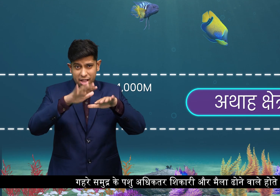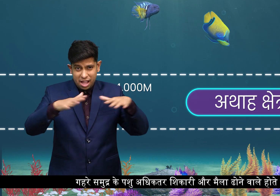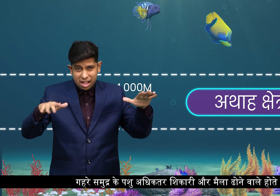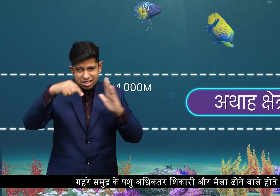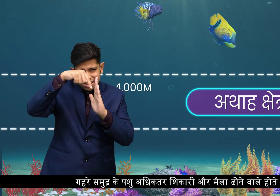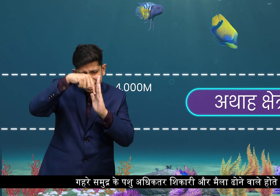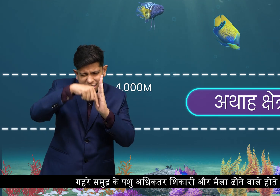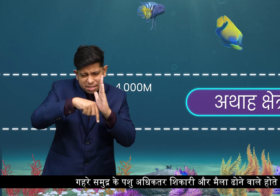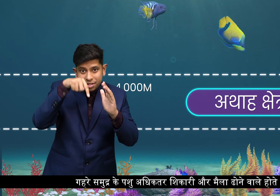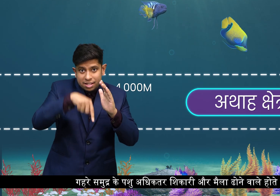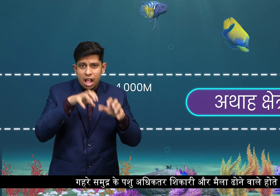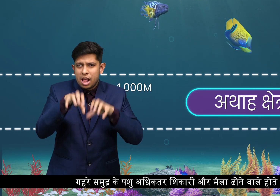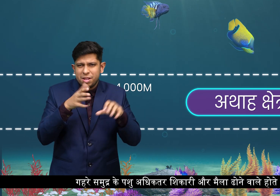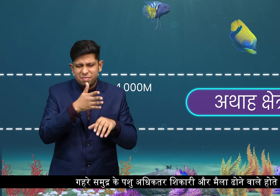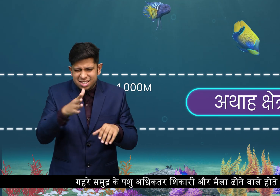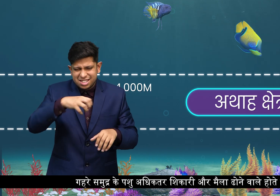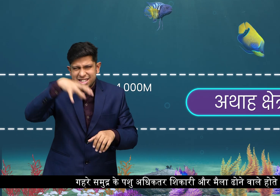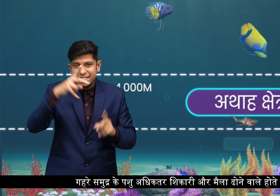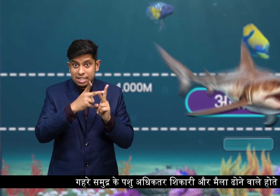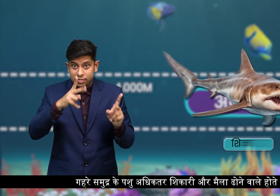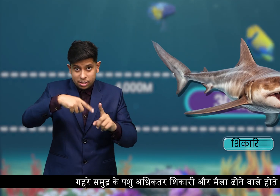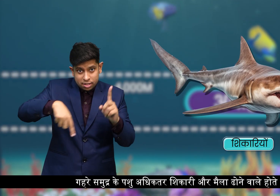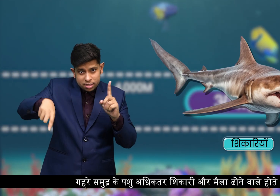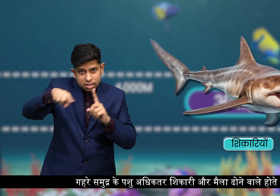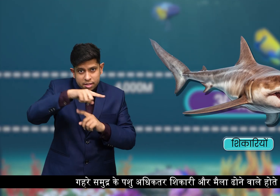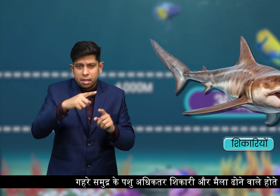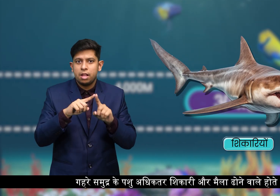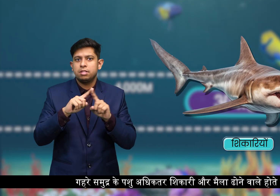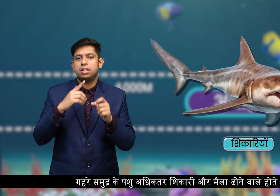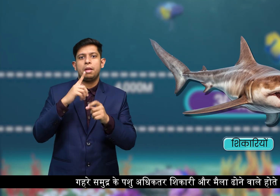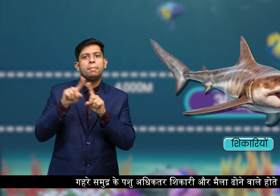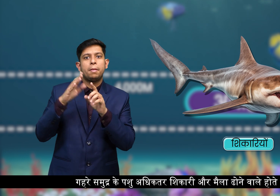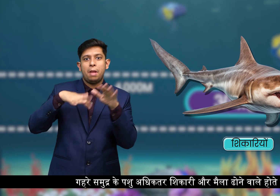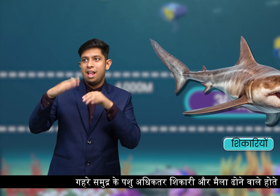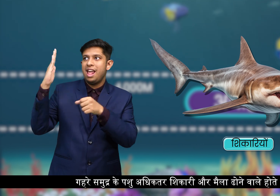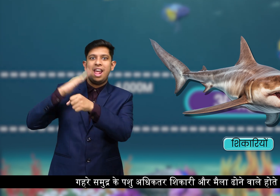गहरे समुद्र के पशु अधिकतर शिकारी और मैला ढोने वाले होते हैं।